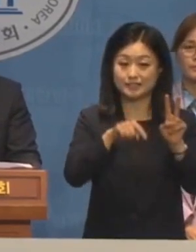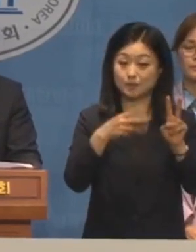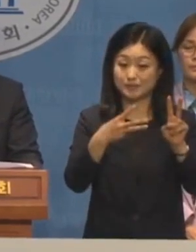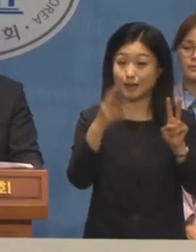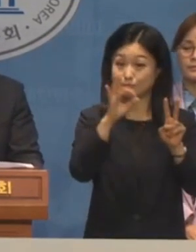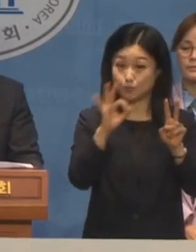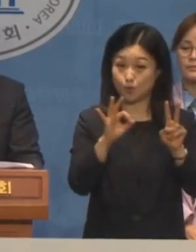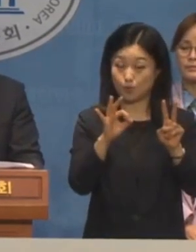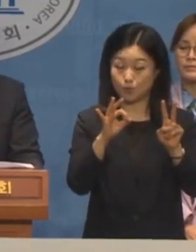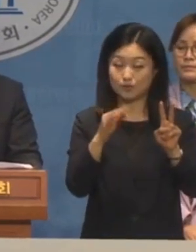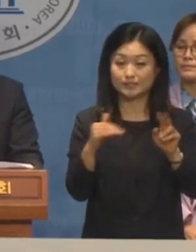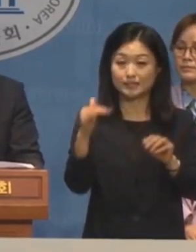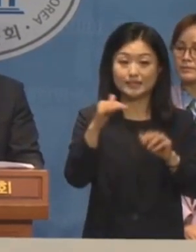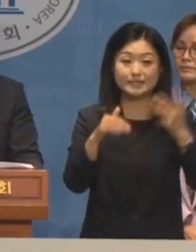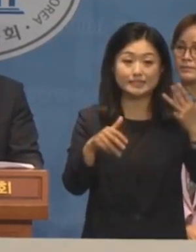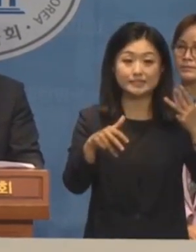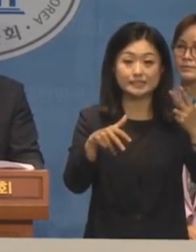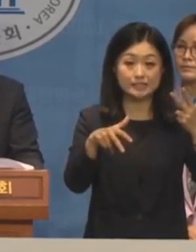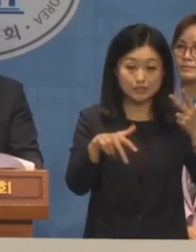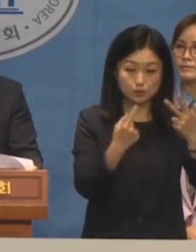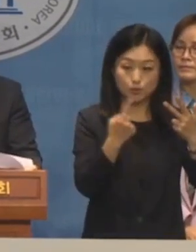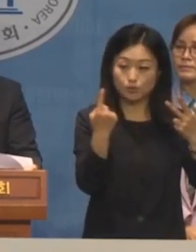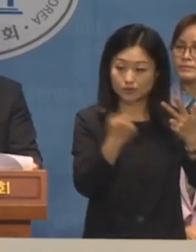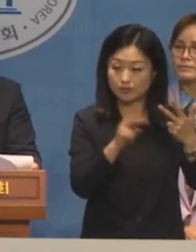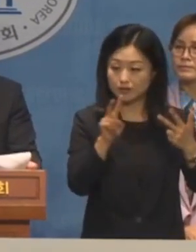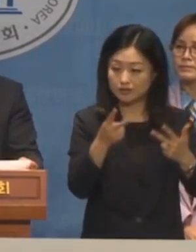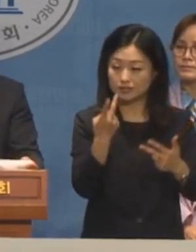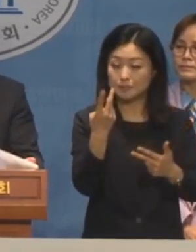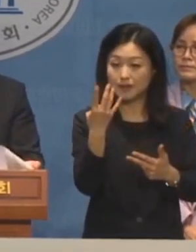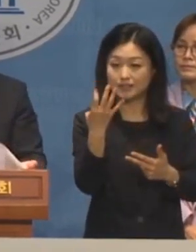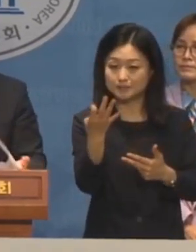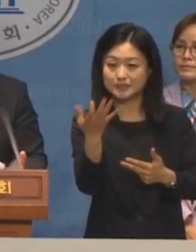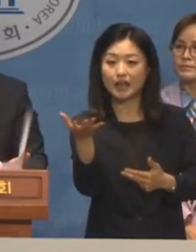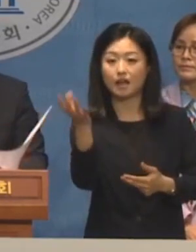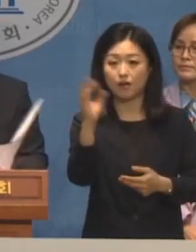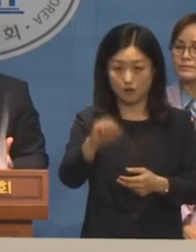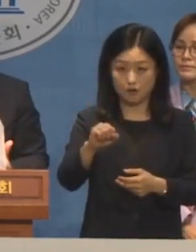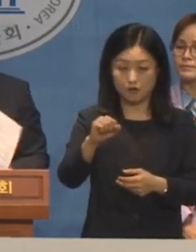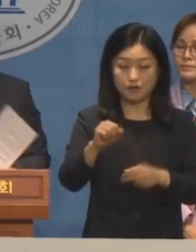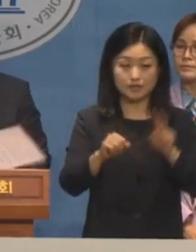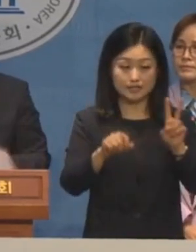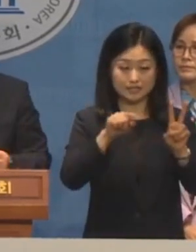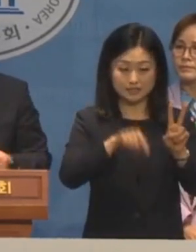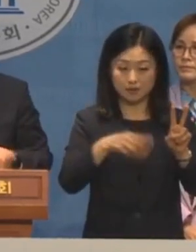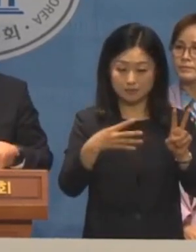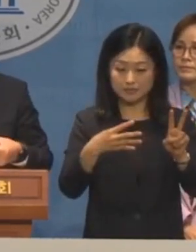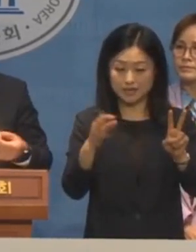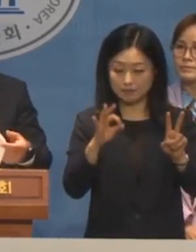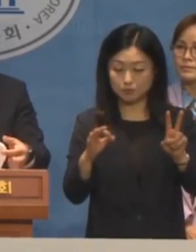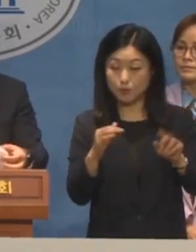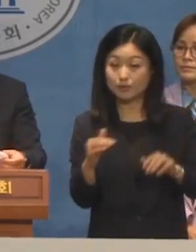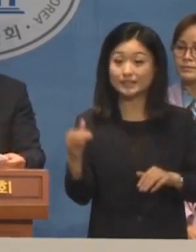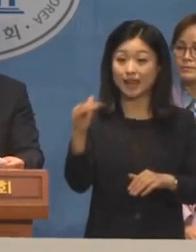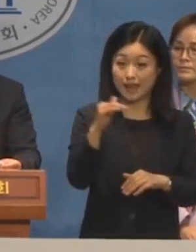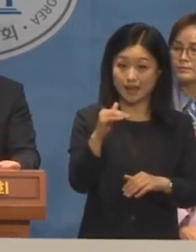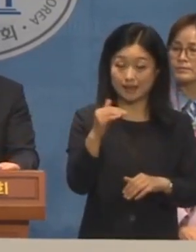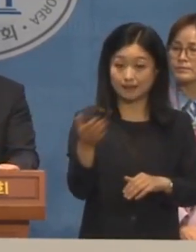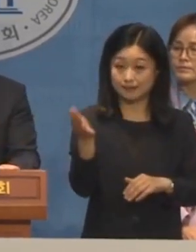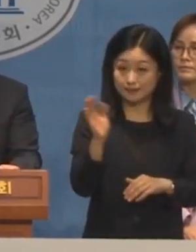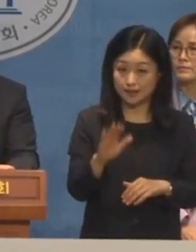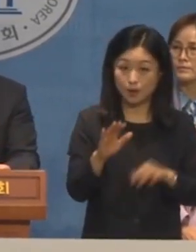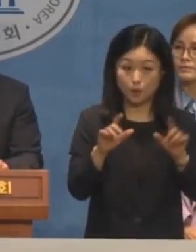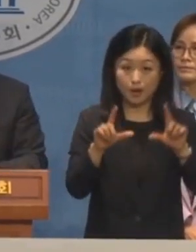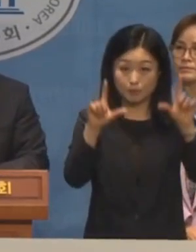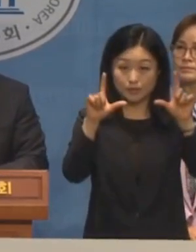증액돼서 7조 1,214억입니다. 근데 2.4%가 증액되었음에도 불구하고